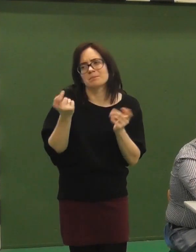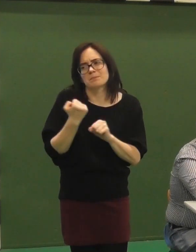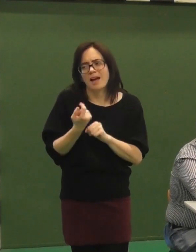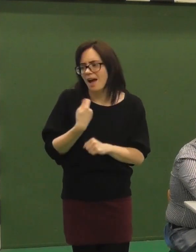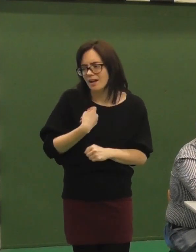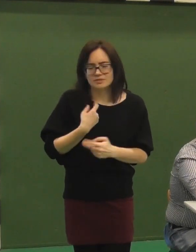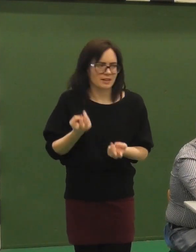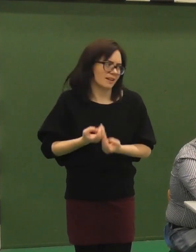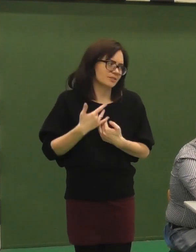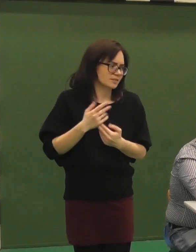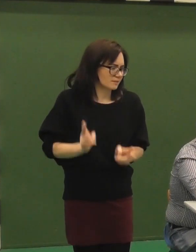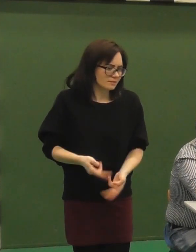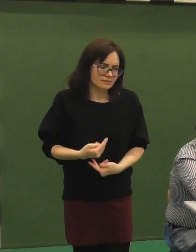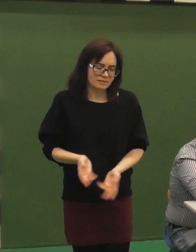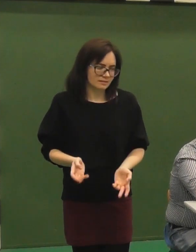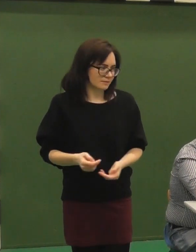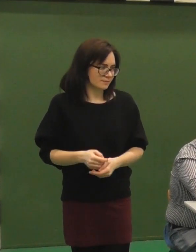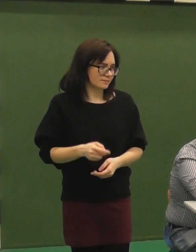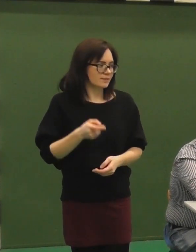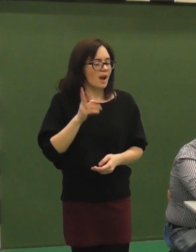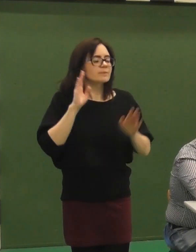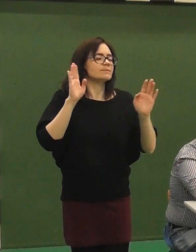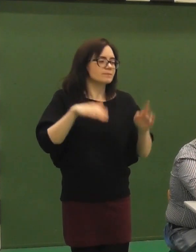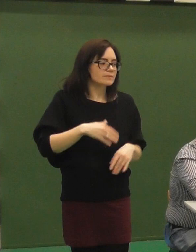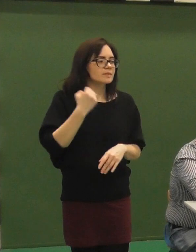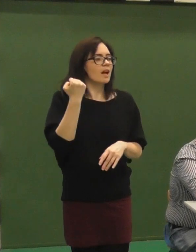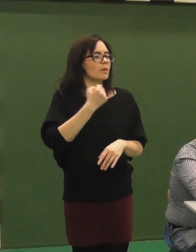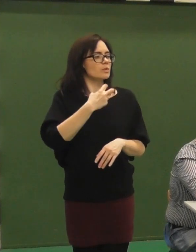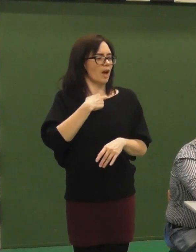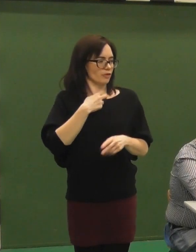nekem. És akkor találtam a Dózsa György úton